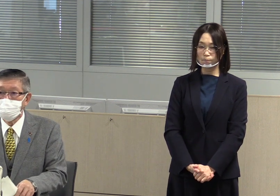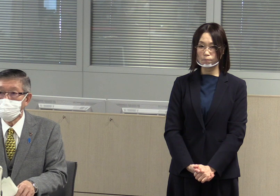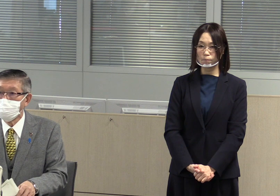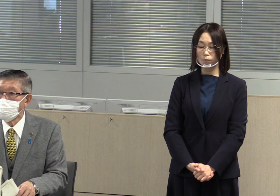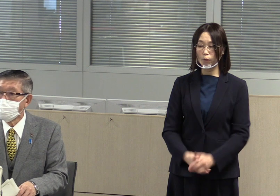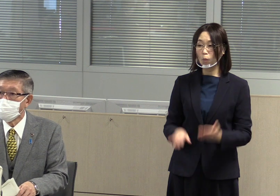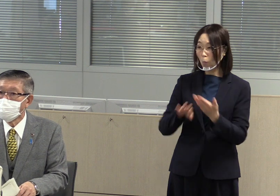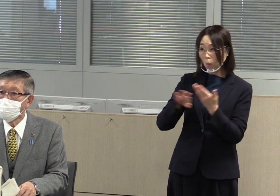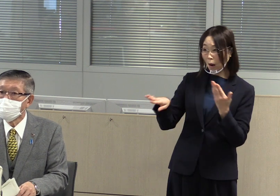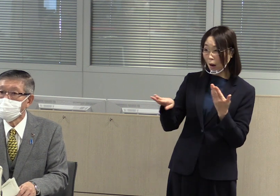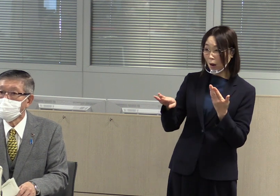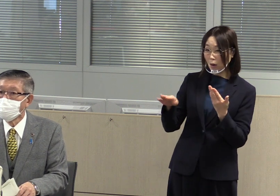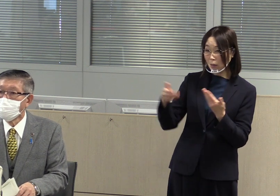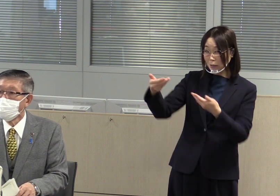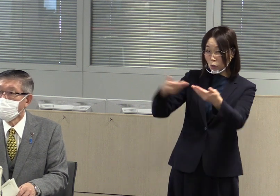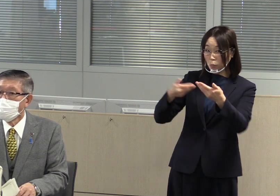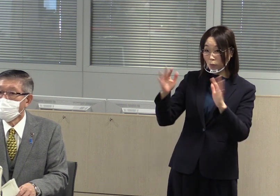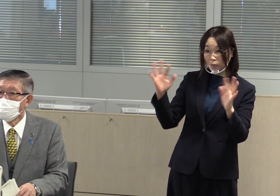他にないでしょうか。